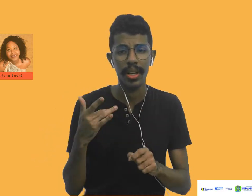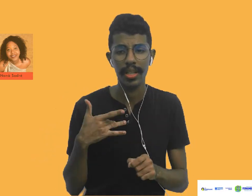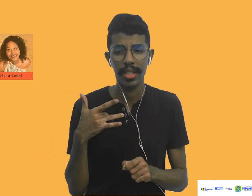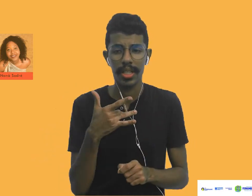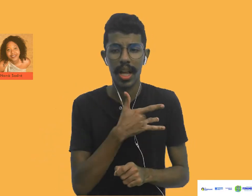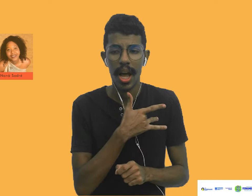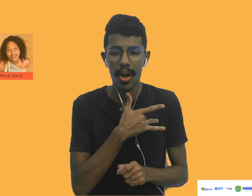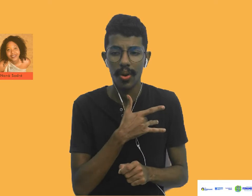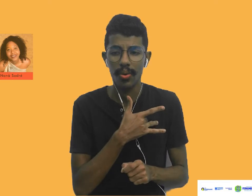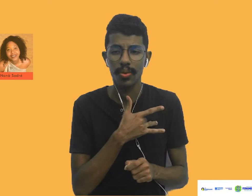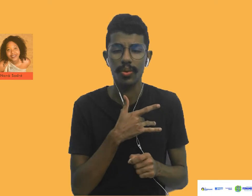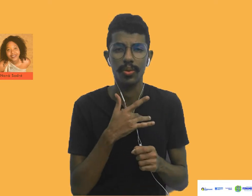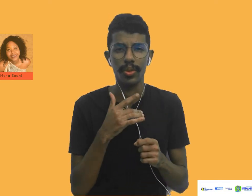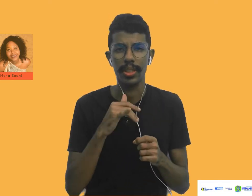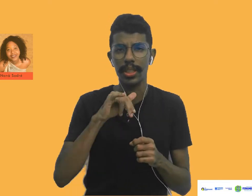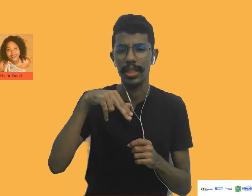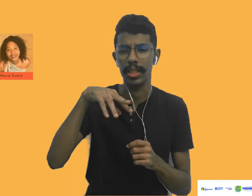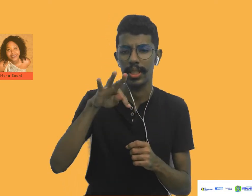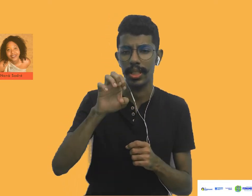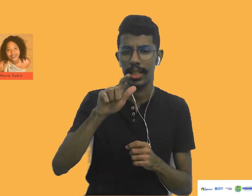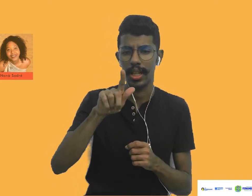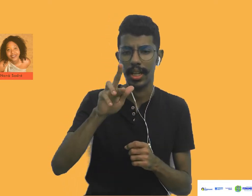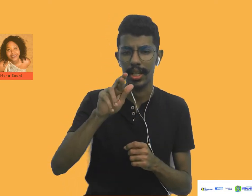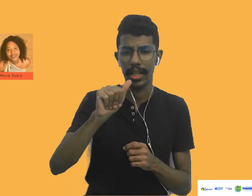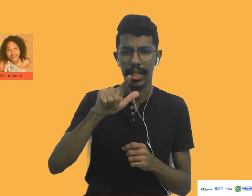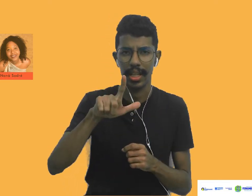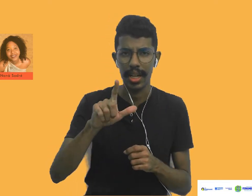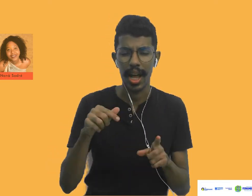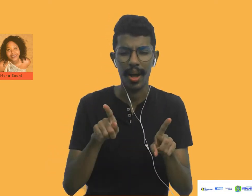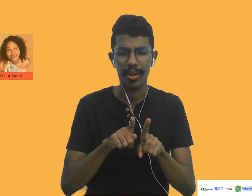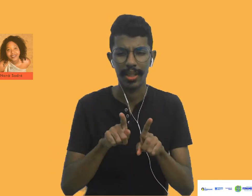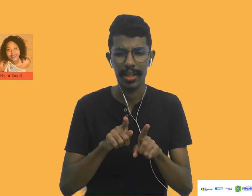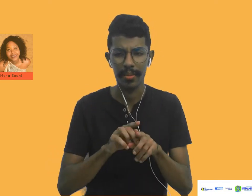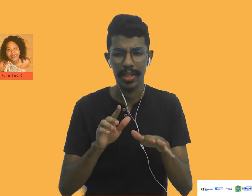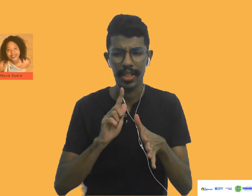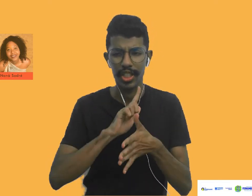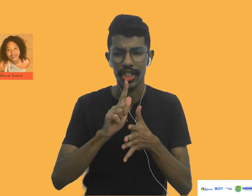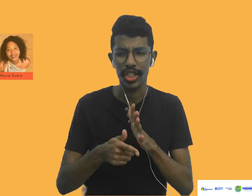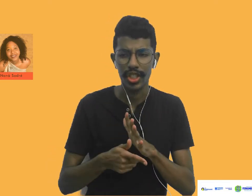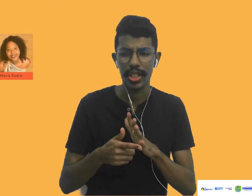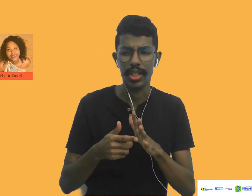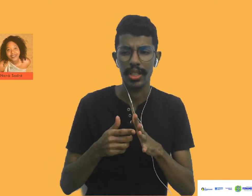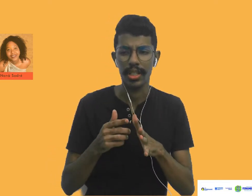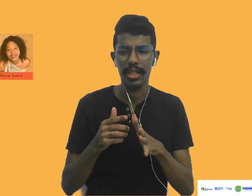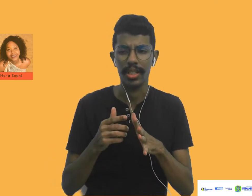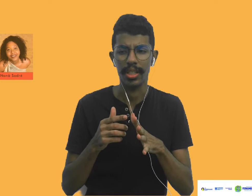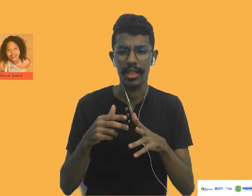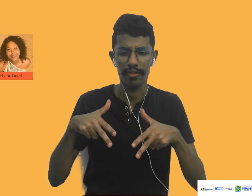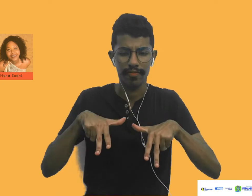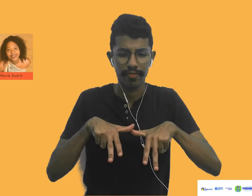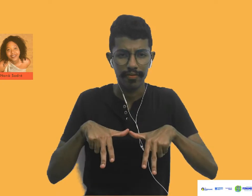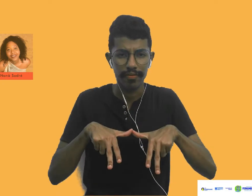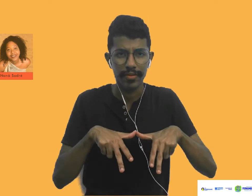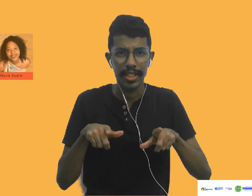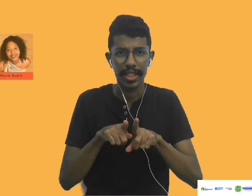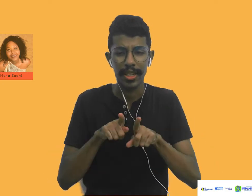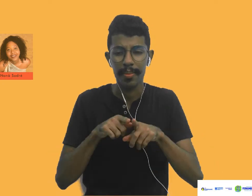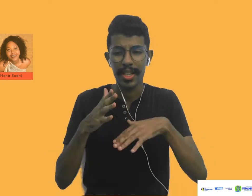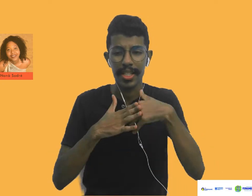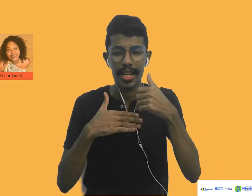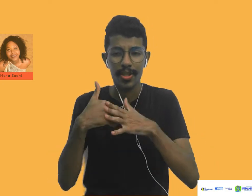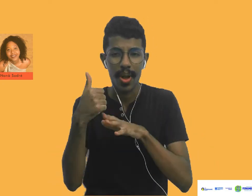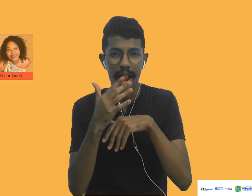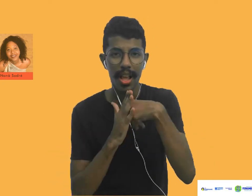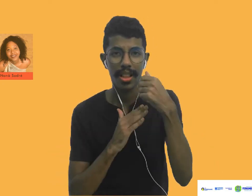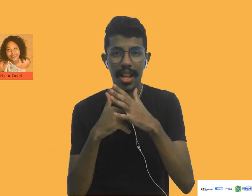saúde integral, né? Trabalhava com gênero, com sexualidade, com portadores